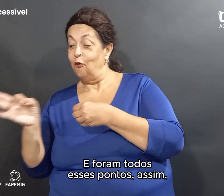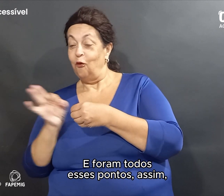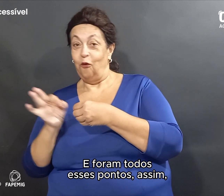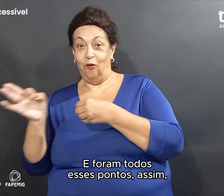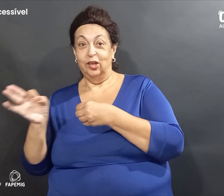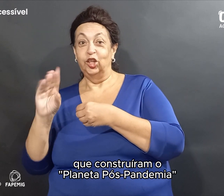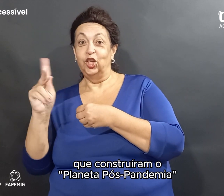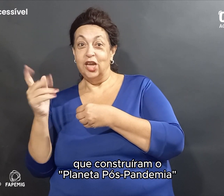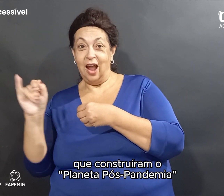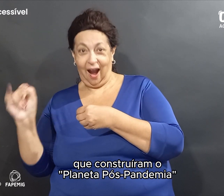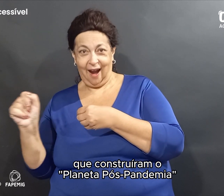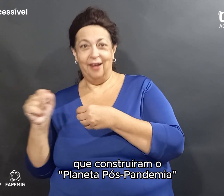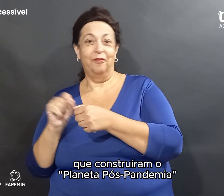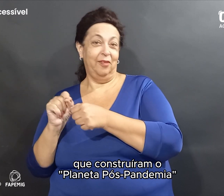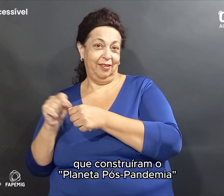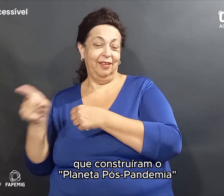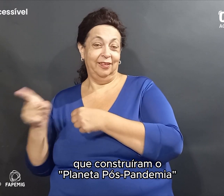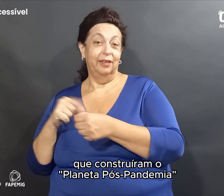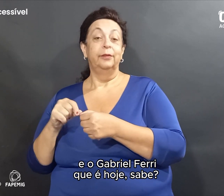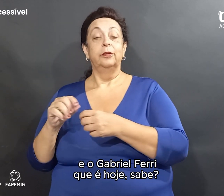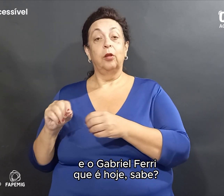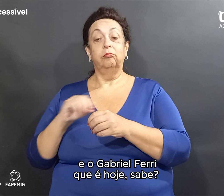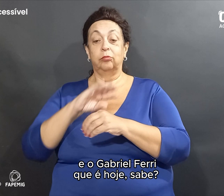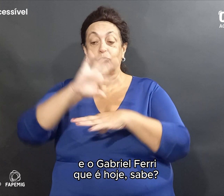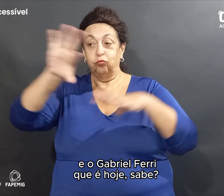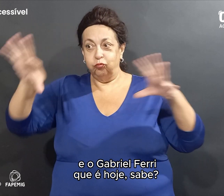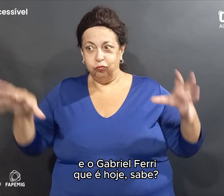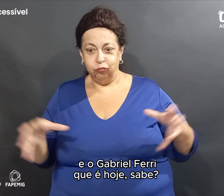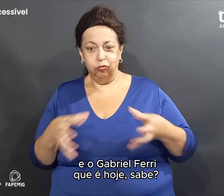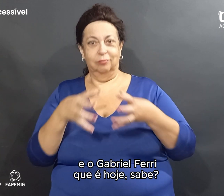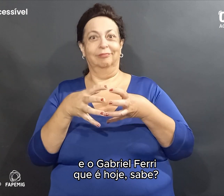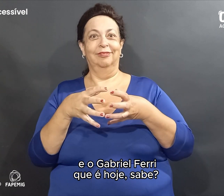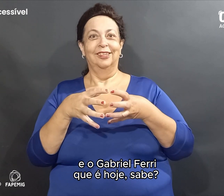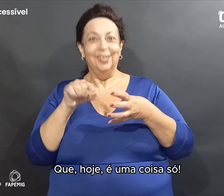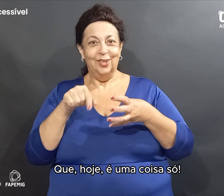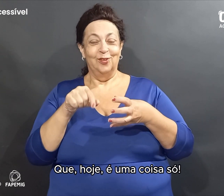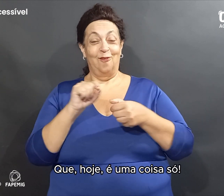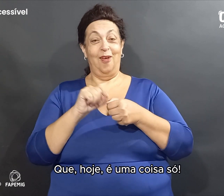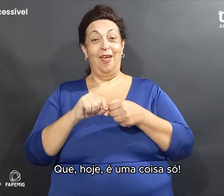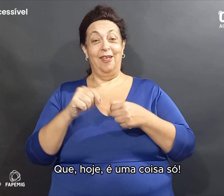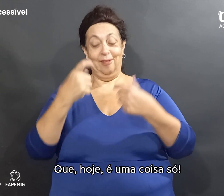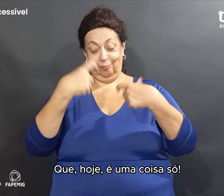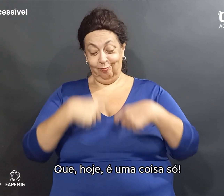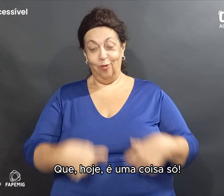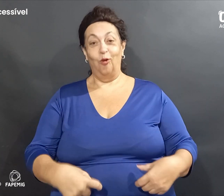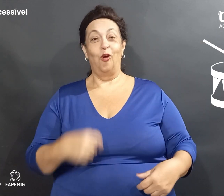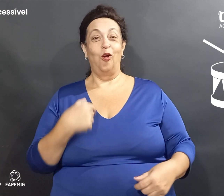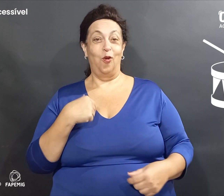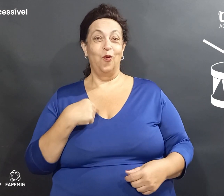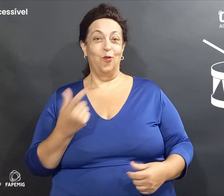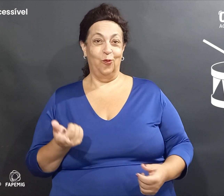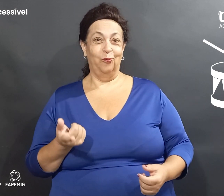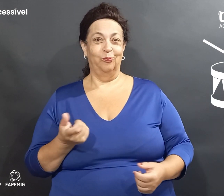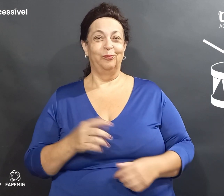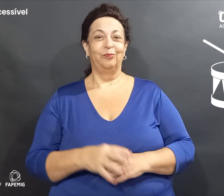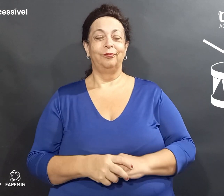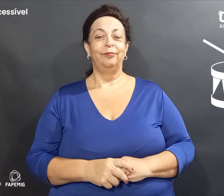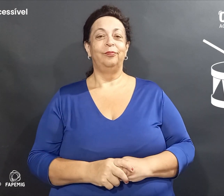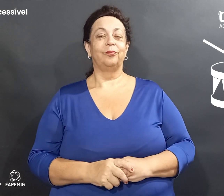esses pontos assim que construíram o Planeta Pós-Pandemia e o Gabriel Ferri que é hoje, sabe? Que hoje é uma coisa só.